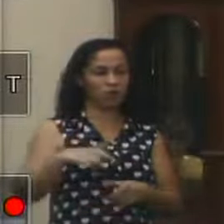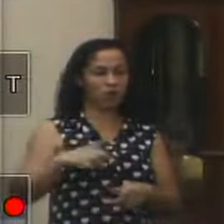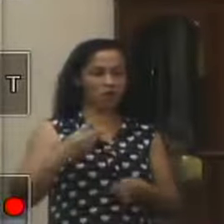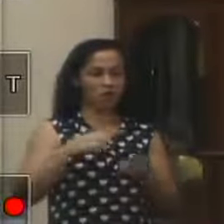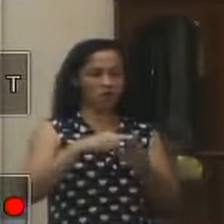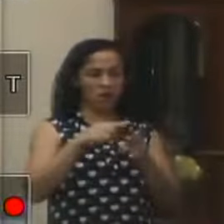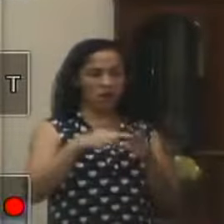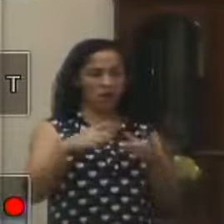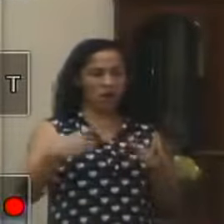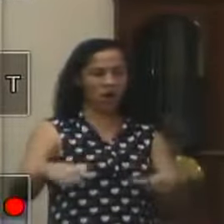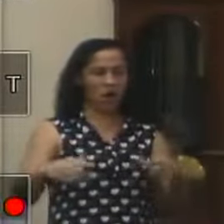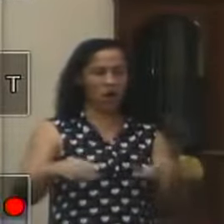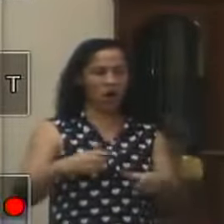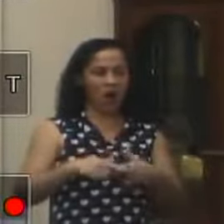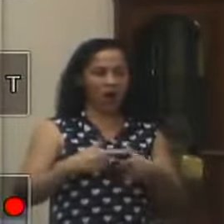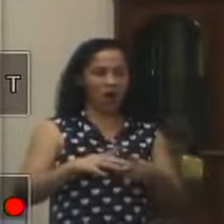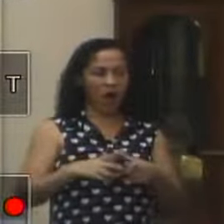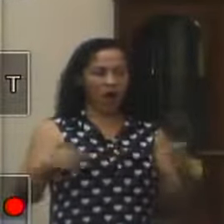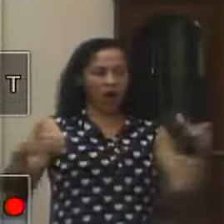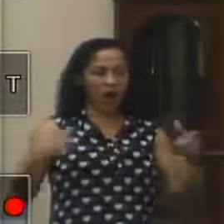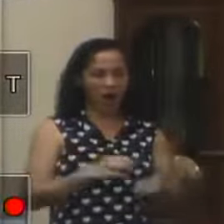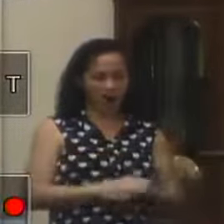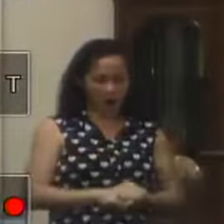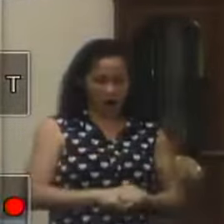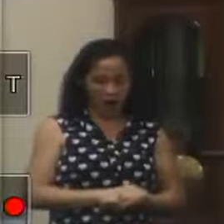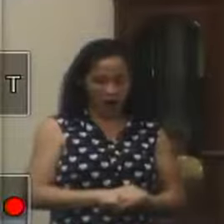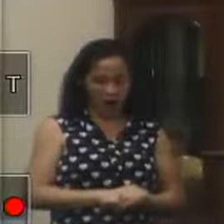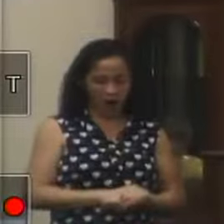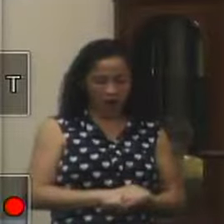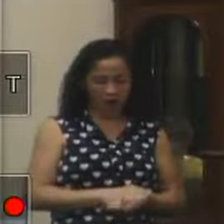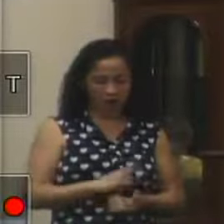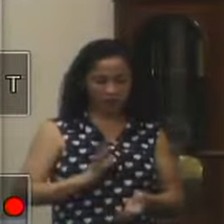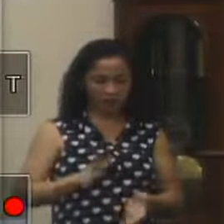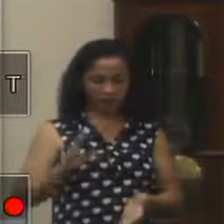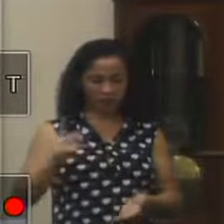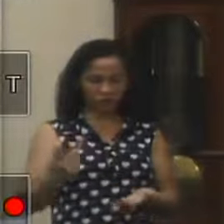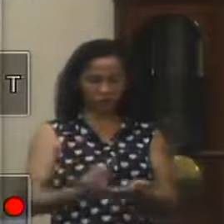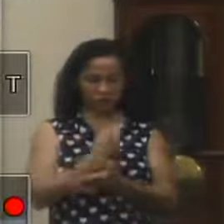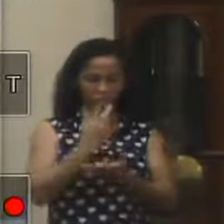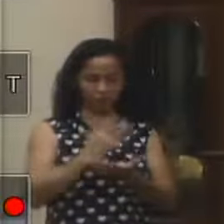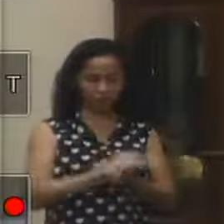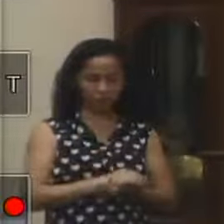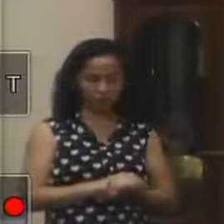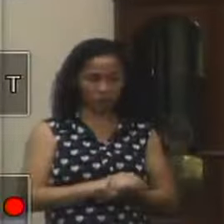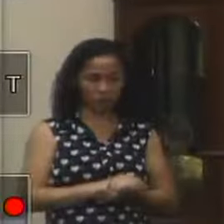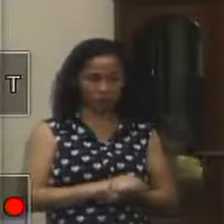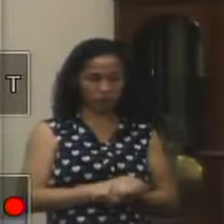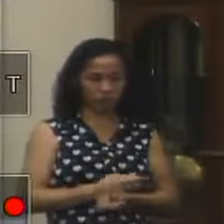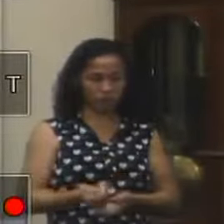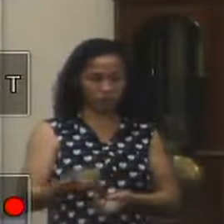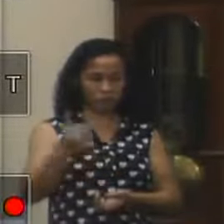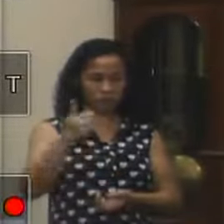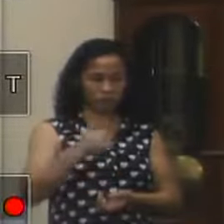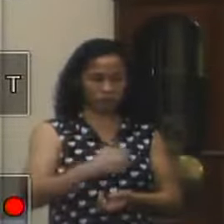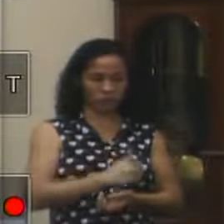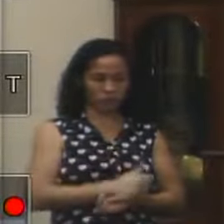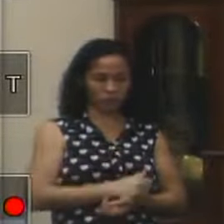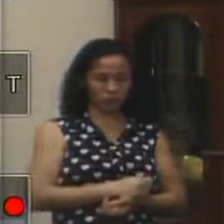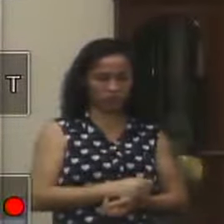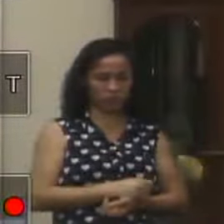o problema é crítico. Então já estamos quase terminando. Eu, morador do bairro